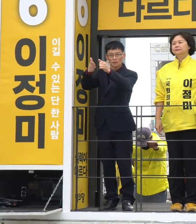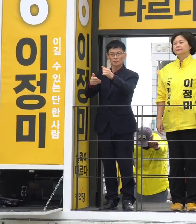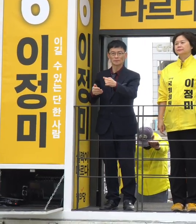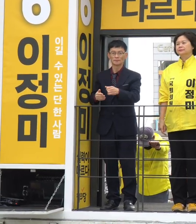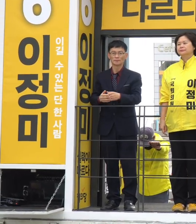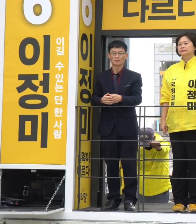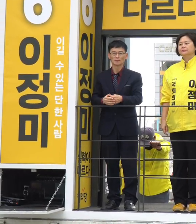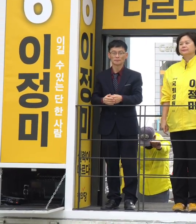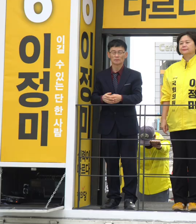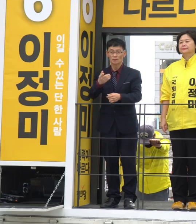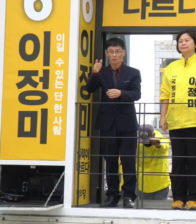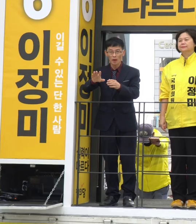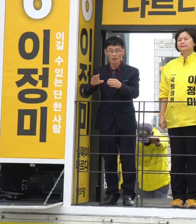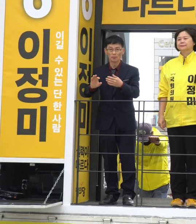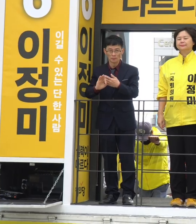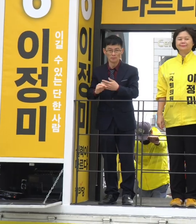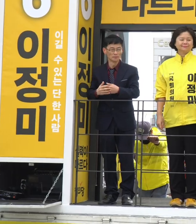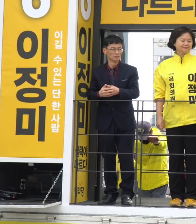합니다. 그런데 우리